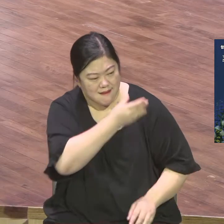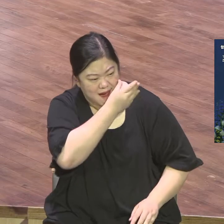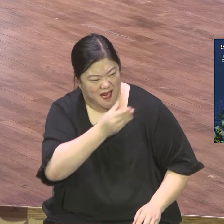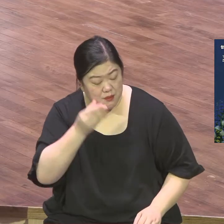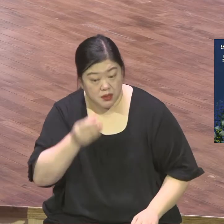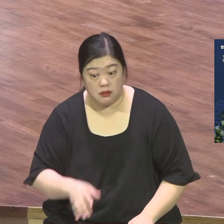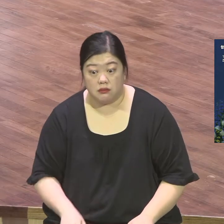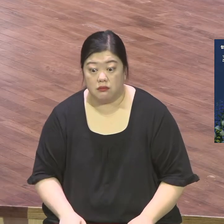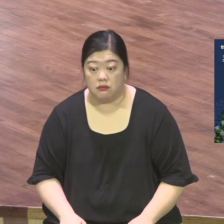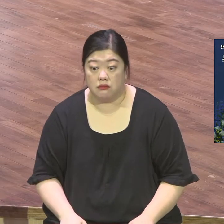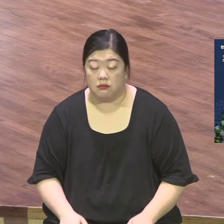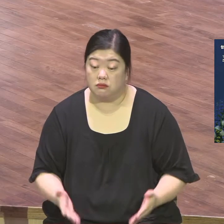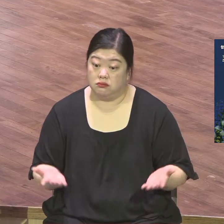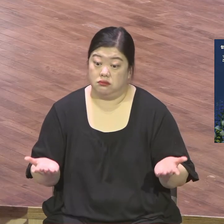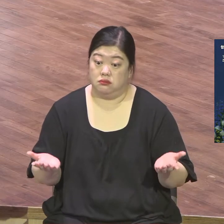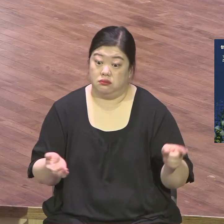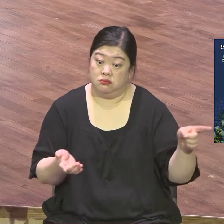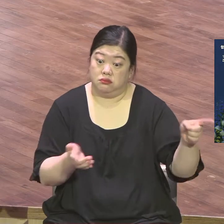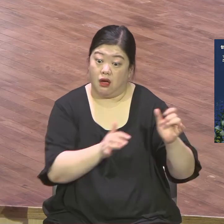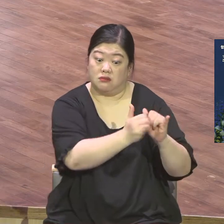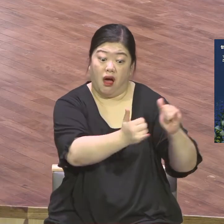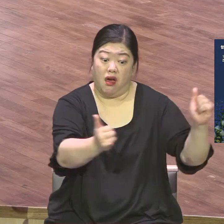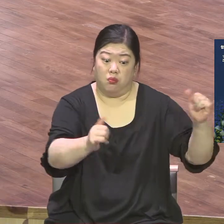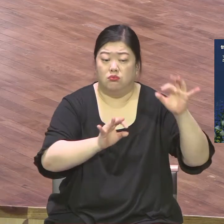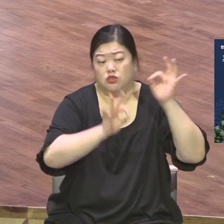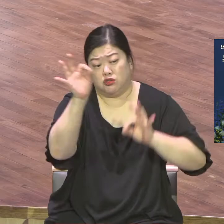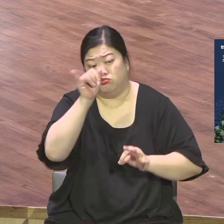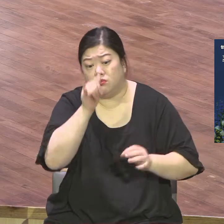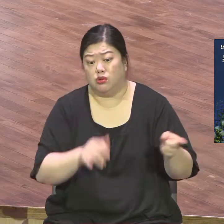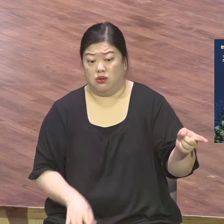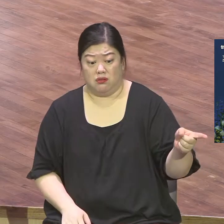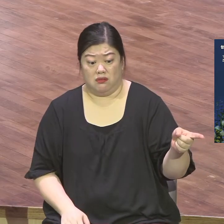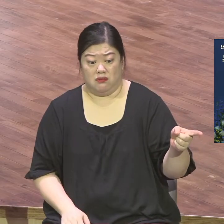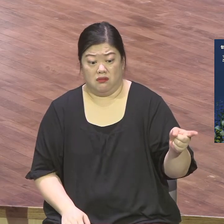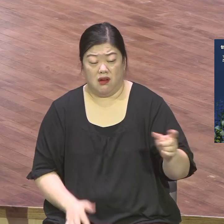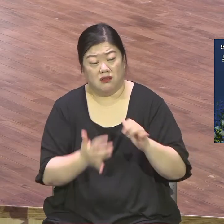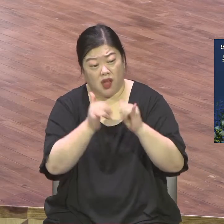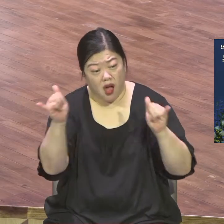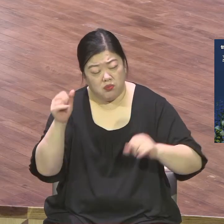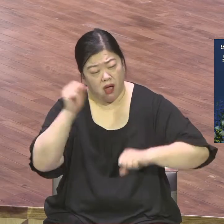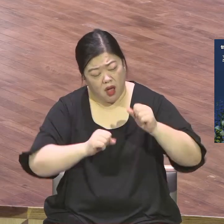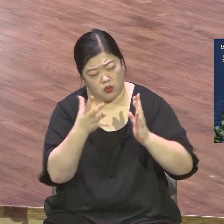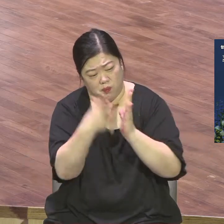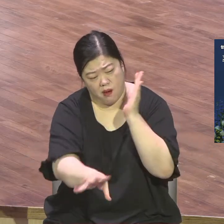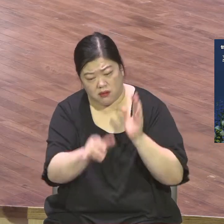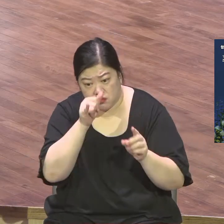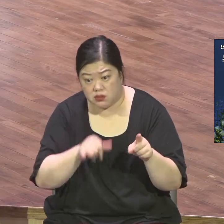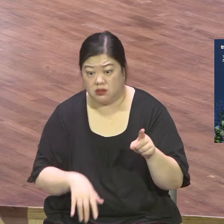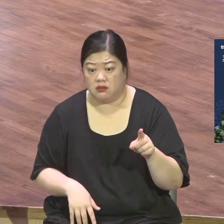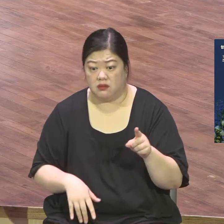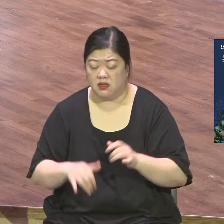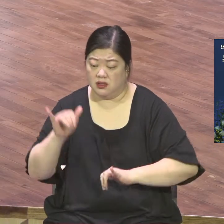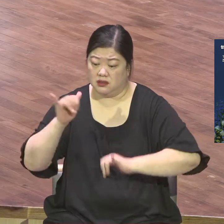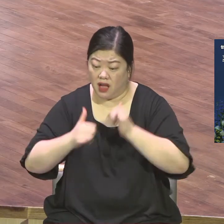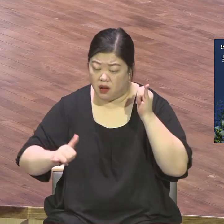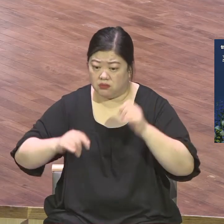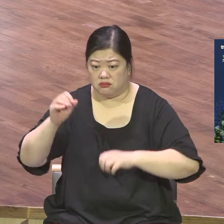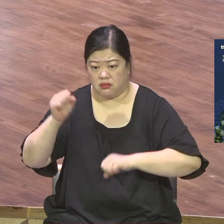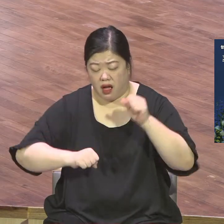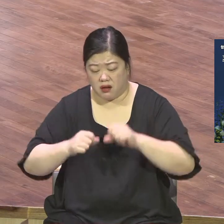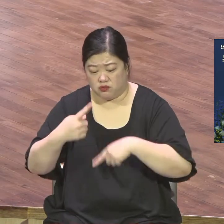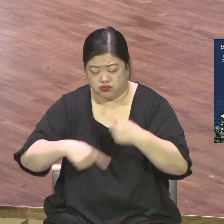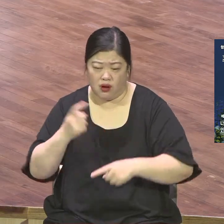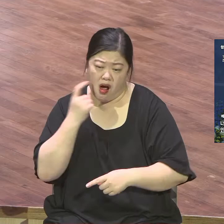장로님이 저 권사님이 저럴 수 있나? 저럴 수 있어요. 그래서 복음이 필요한 거예요. 오늘 본문 22절에